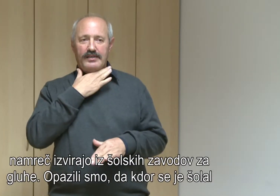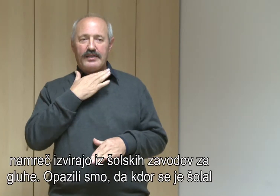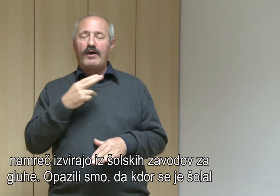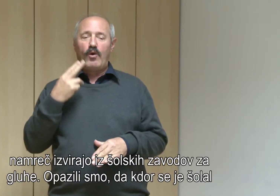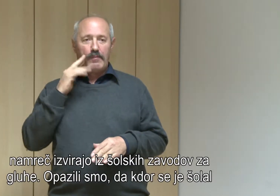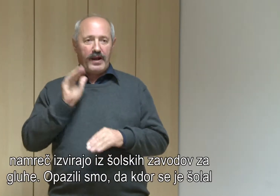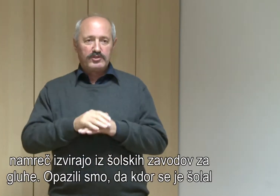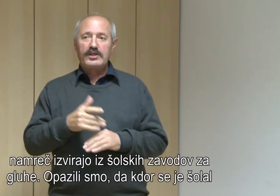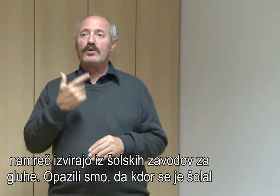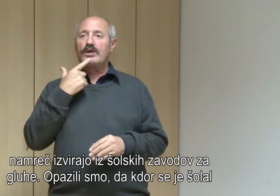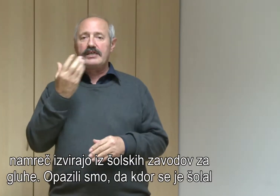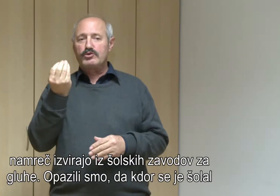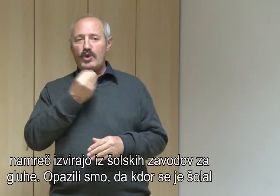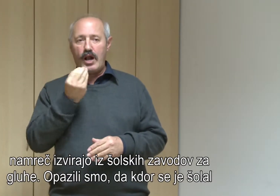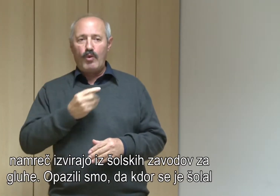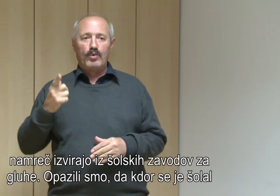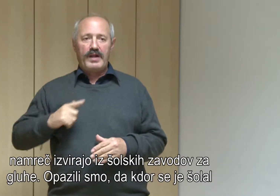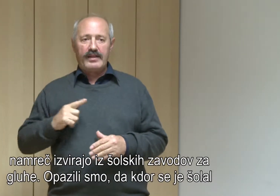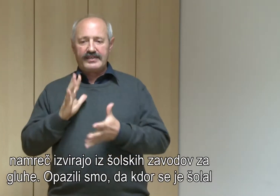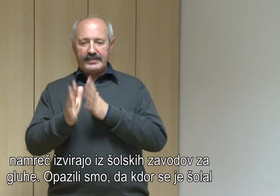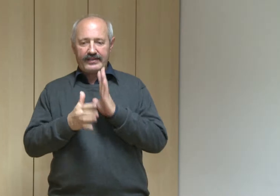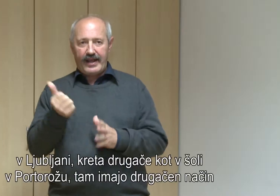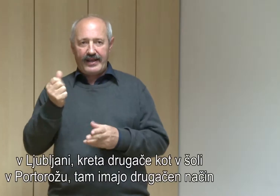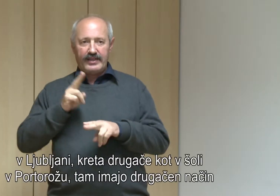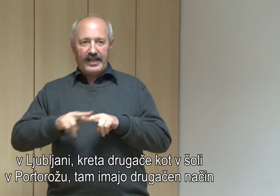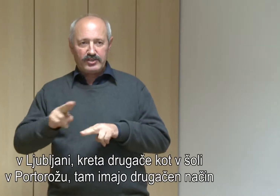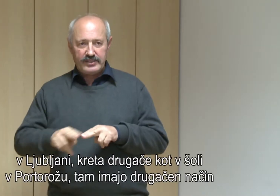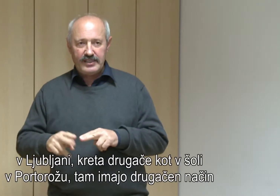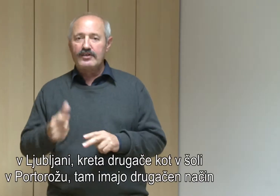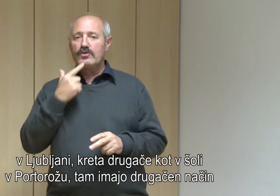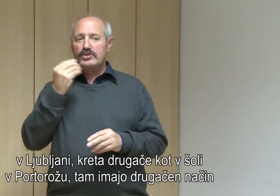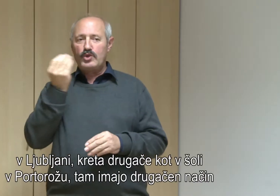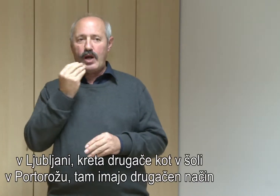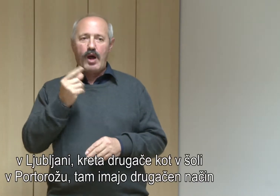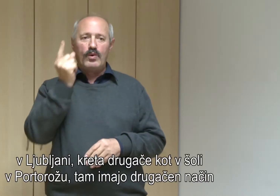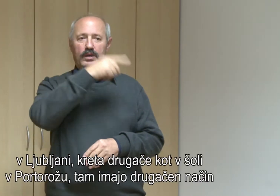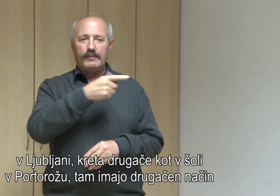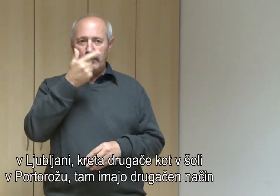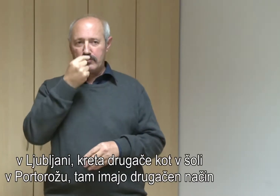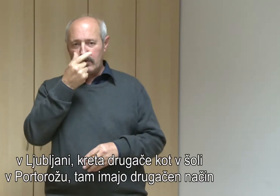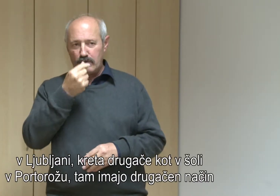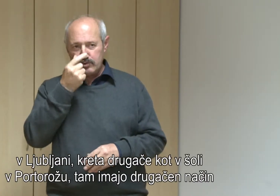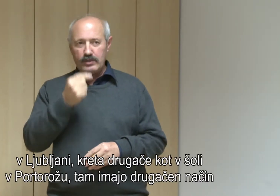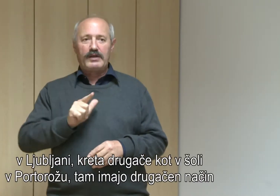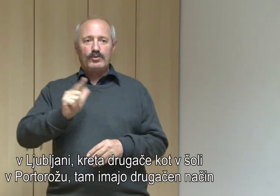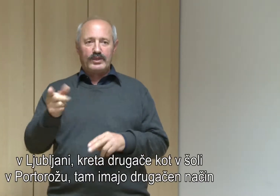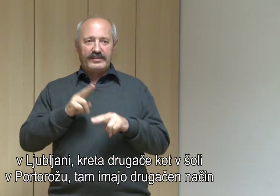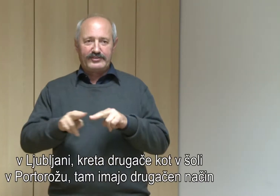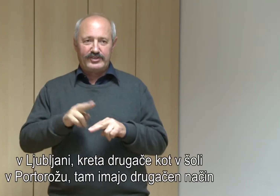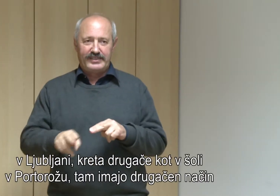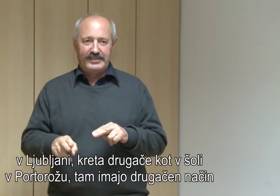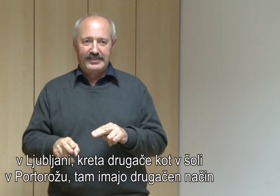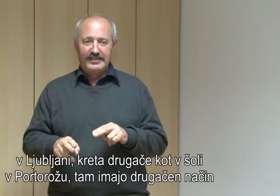svoj. Da se v svoje vlade kretajo na način, da svoje prostoru pa